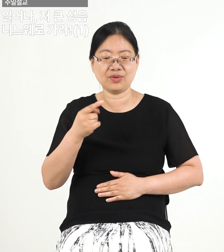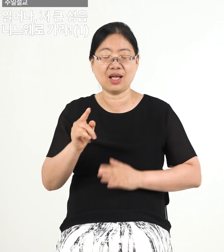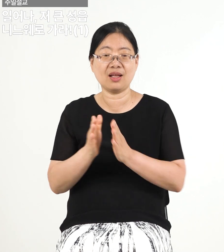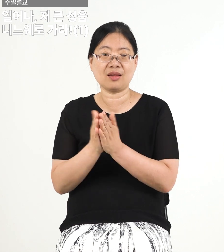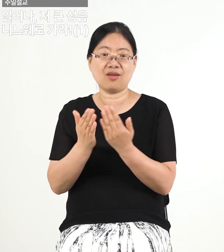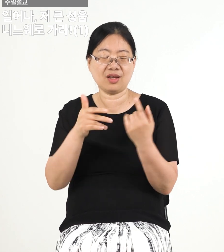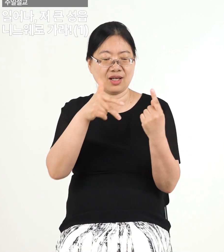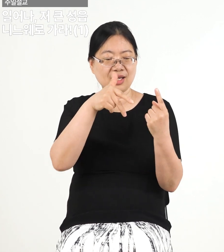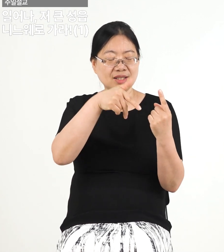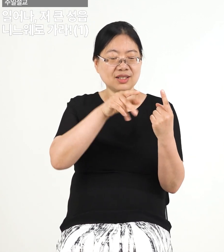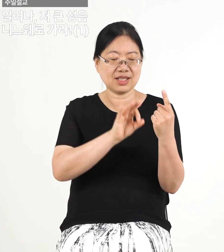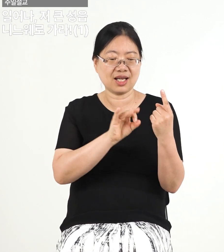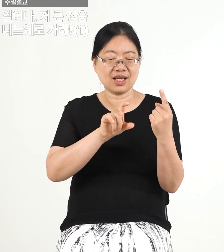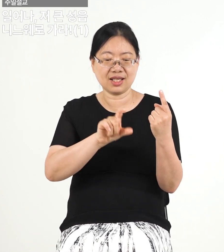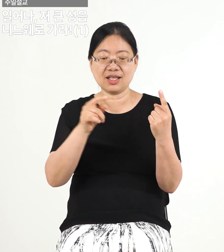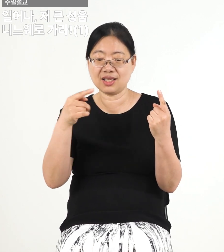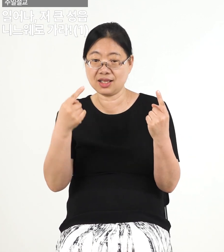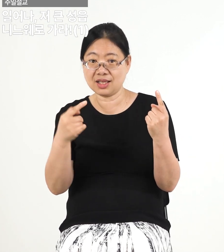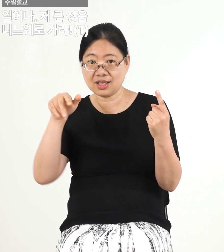1장 1절.